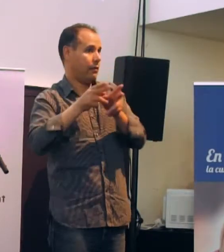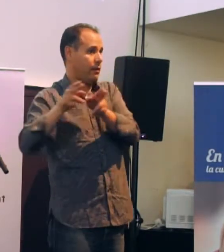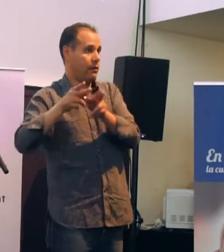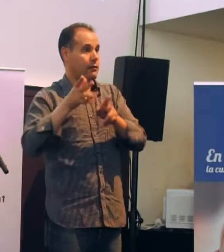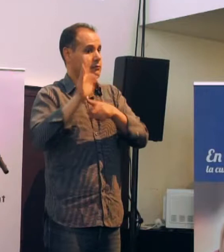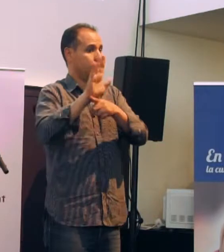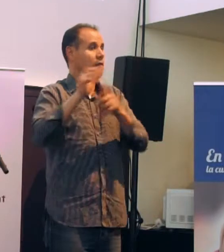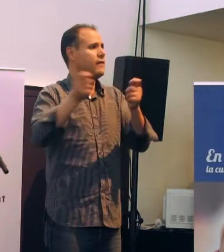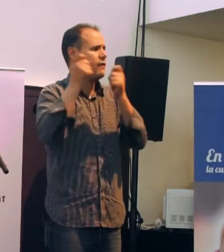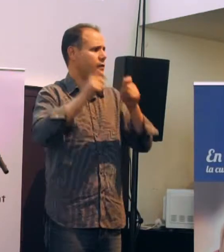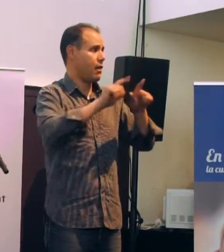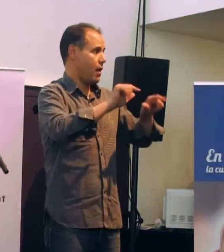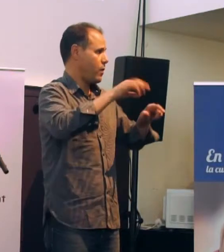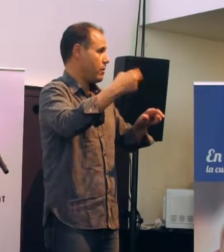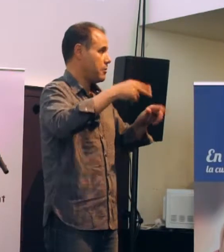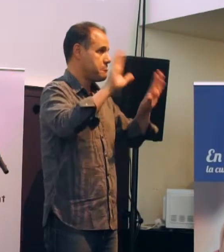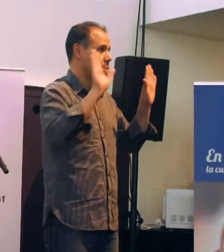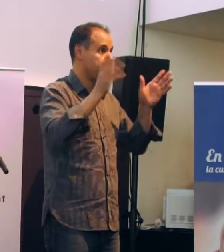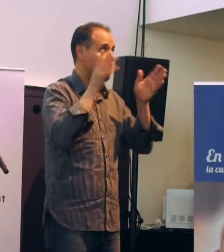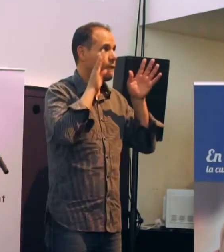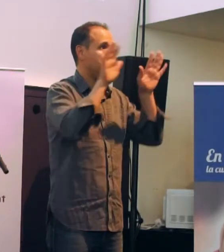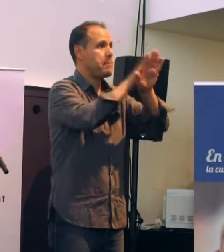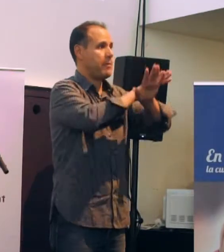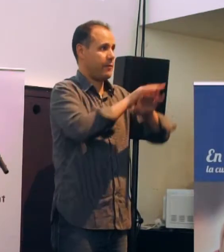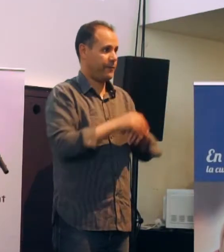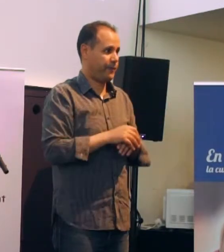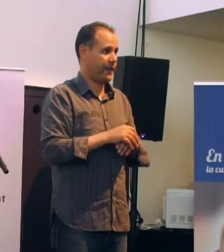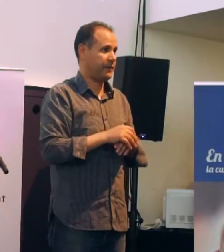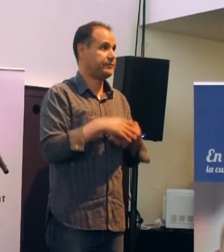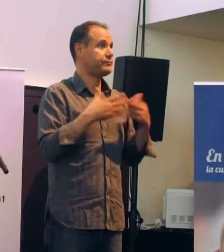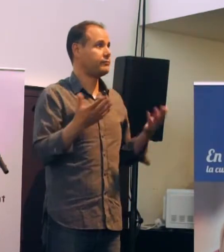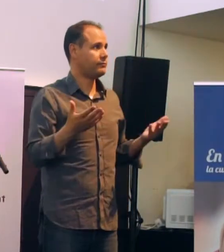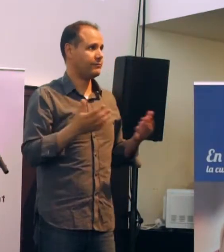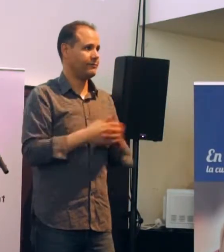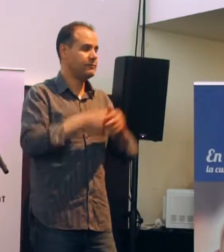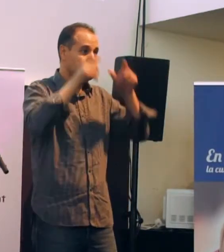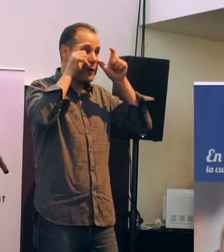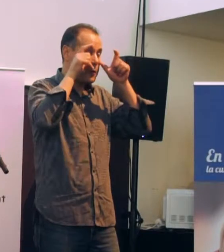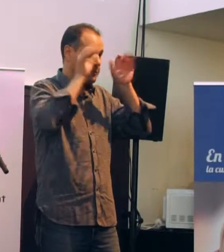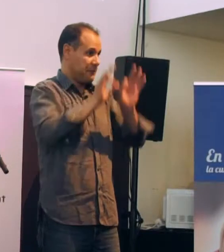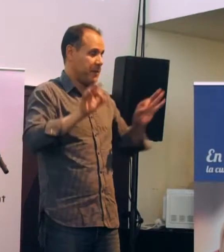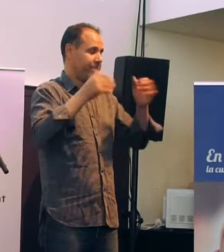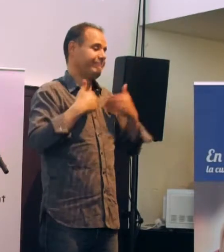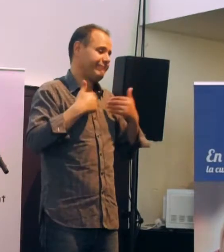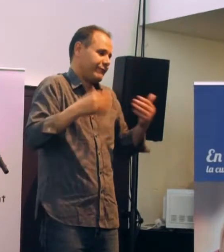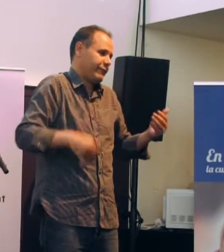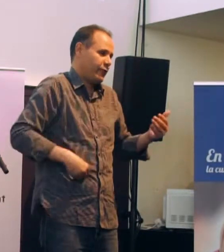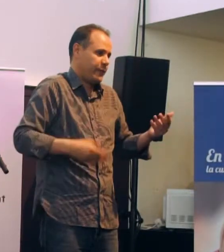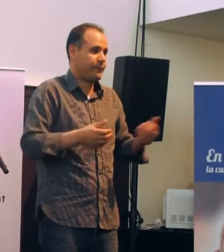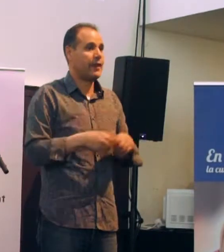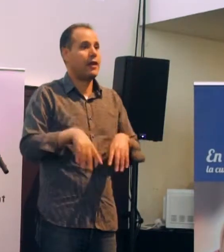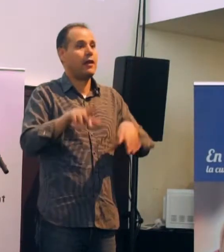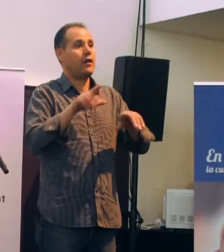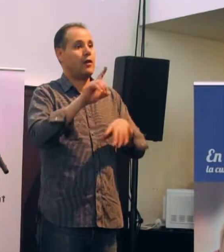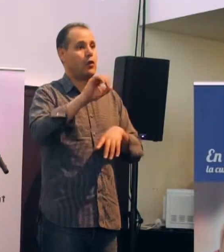au festival. Je ne sais pas si elle est présente, je ne la vois pas. Mais en même temps, je n'ai pas mis mes lunettes, c'est pas faute. Également Dominique